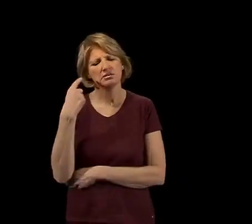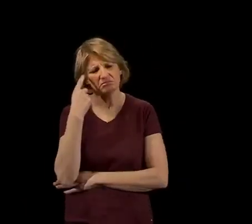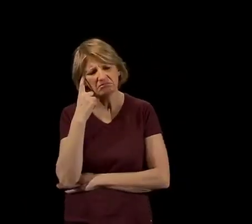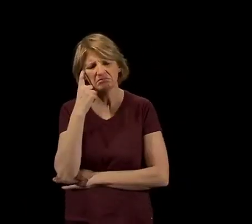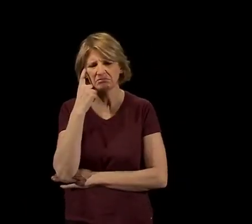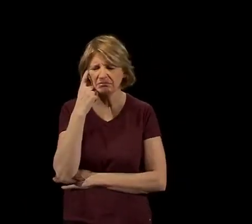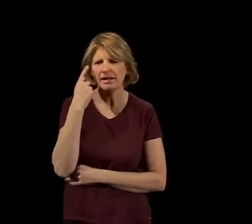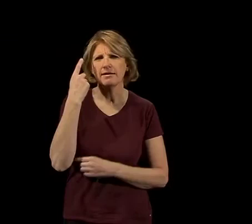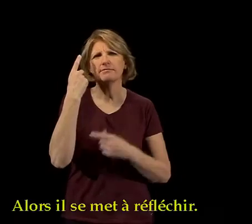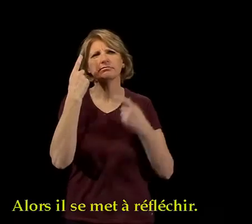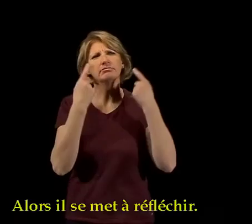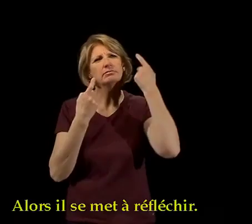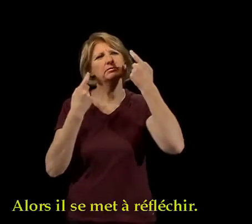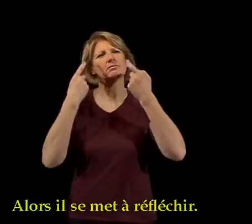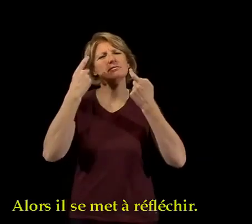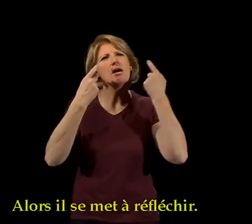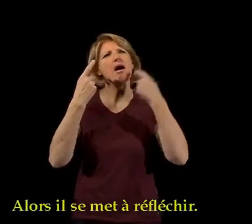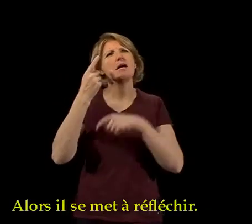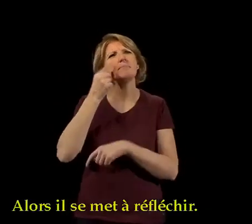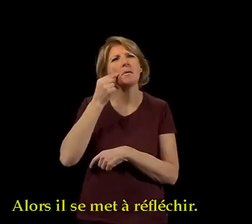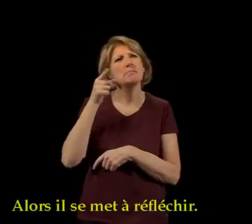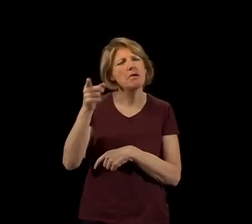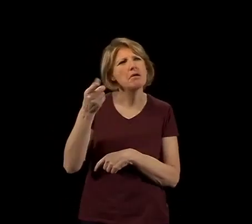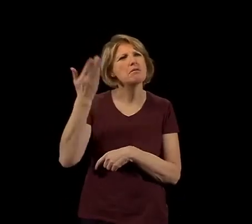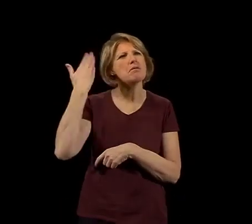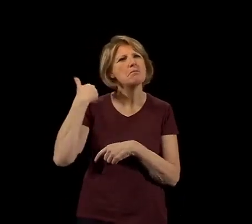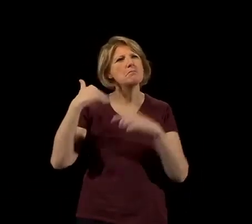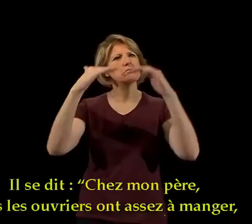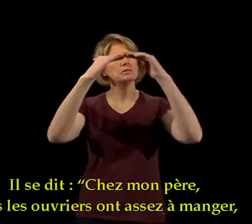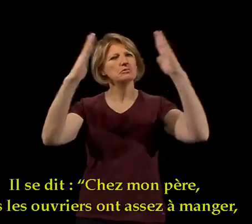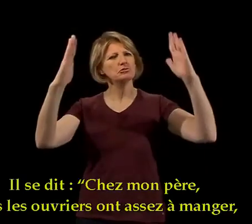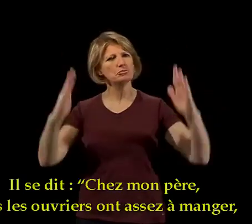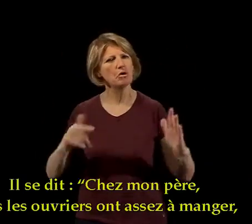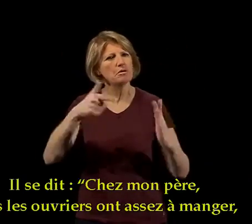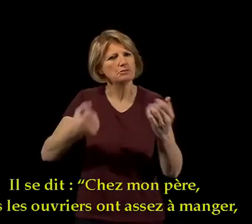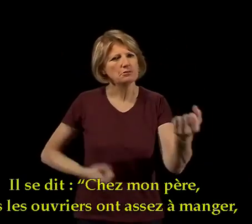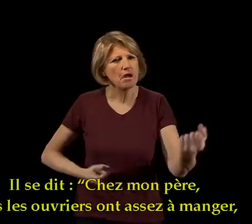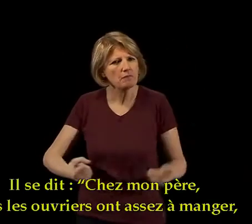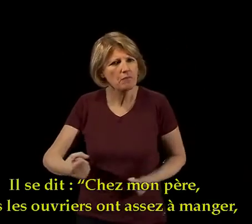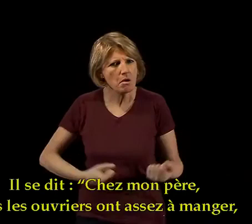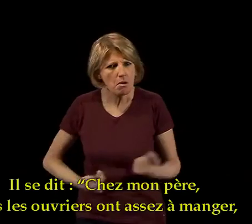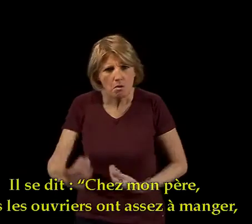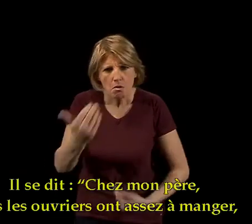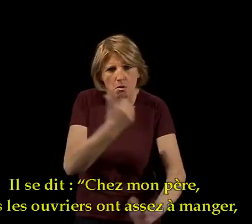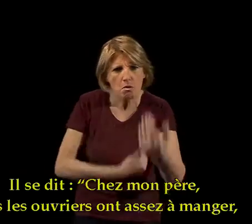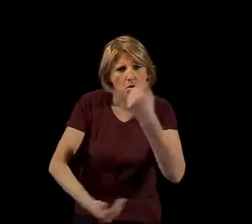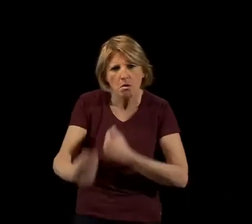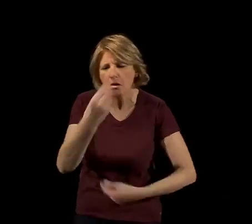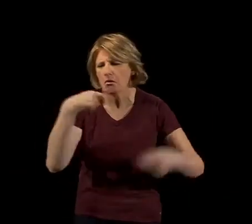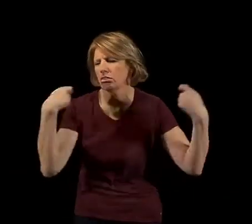Alors il se met à réfléchir. Il se dit « Chez mon père, tous les ouvriers ont assez à manger, et même ils en